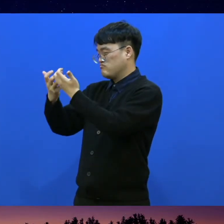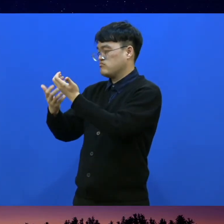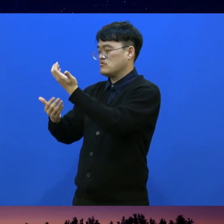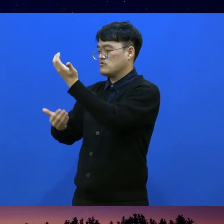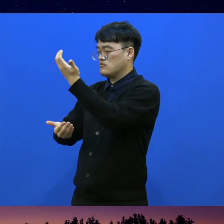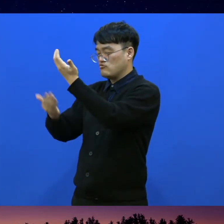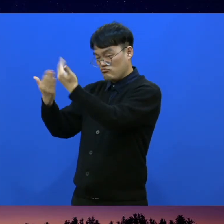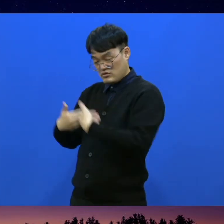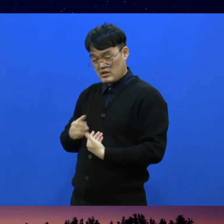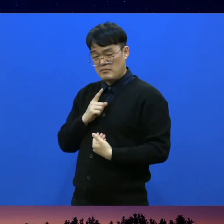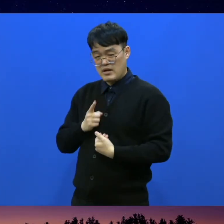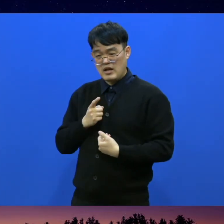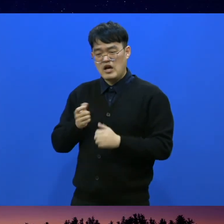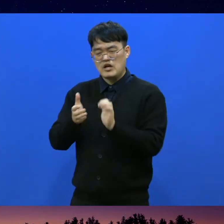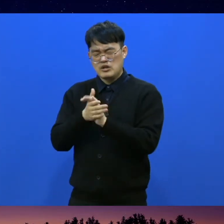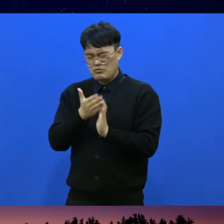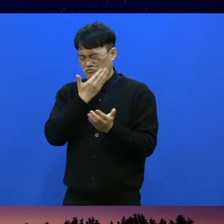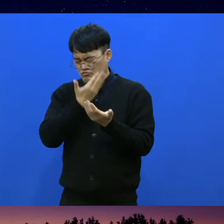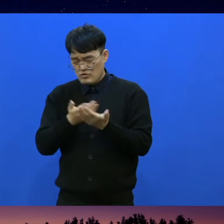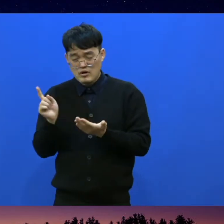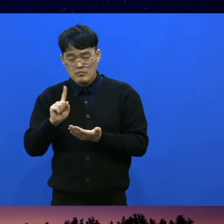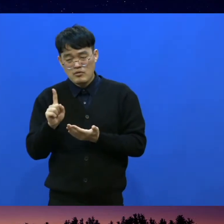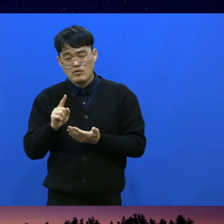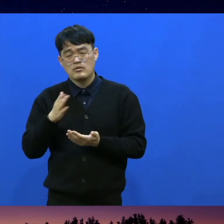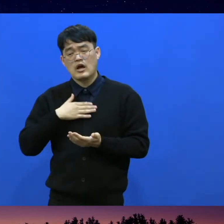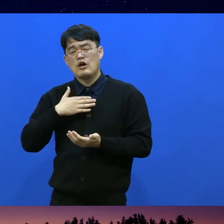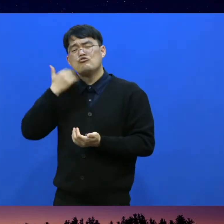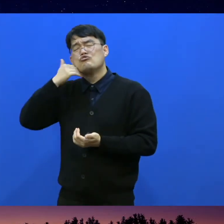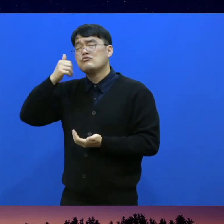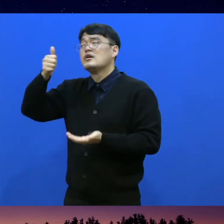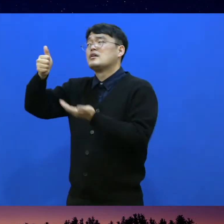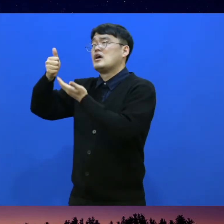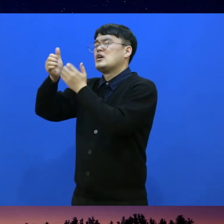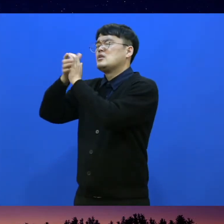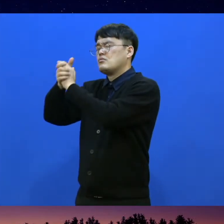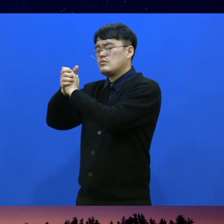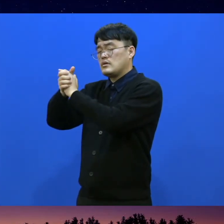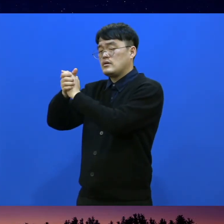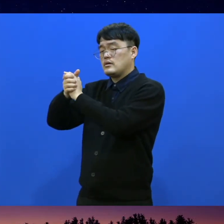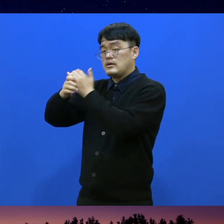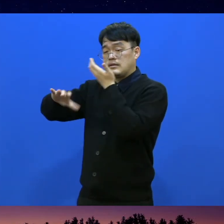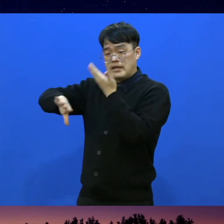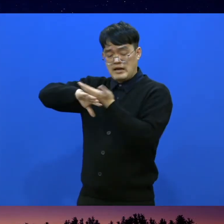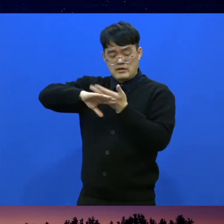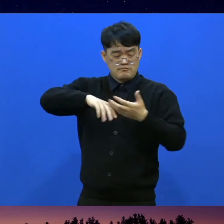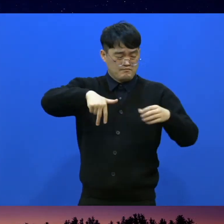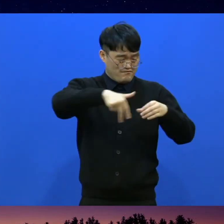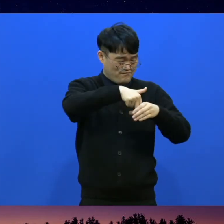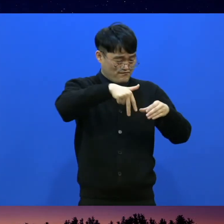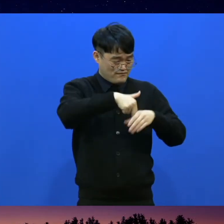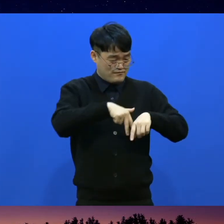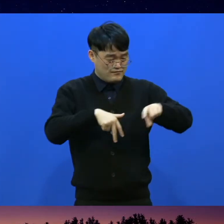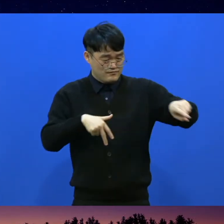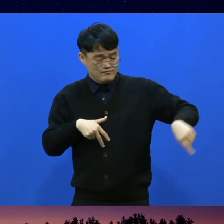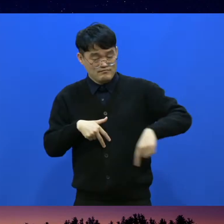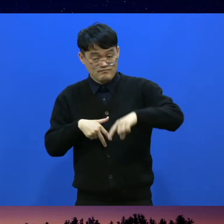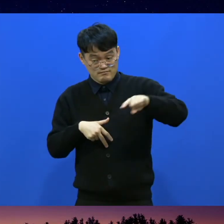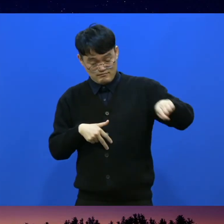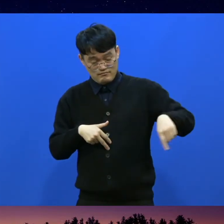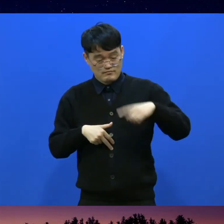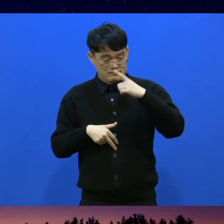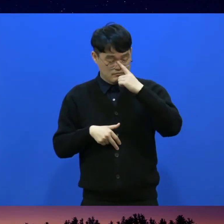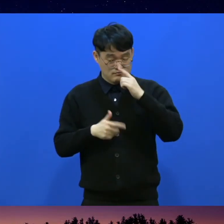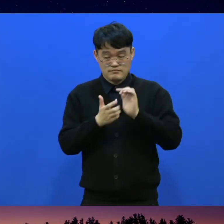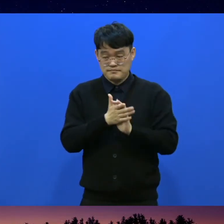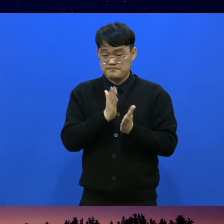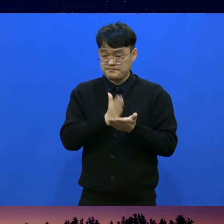뭐냐? 대상입니다. 대상. 누구에게 기도하느냐? 이교도들의 기도는 방향이 어디로 향해서 있지 않습니다. 그래서